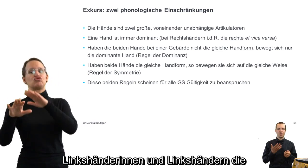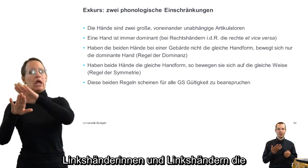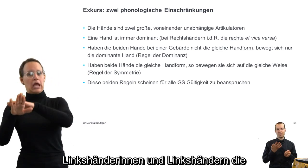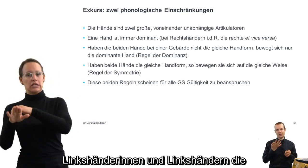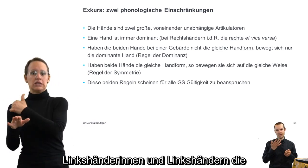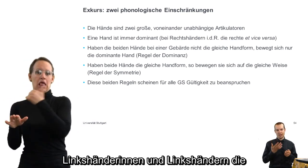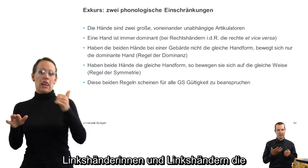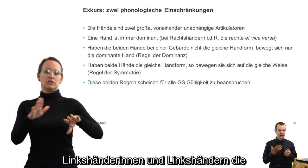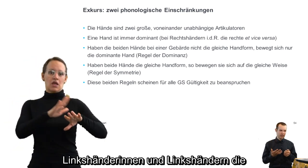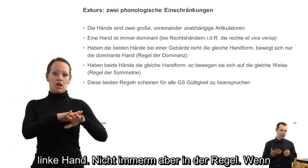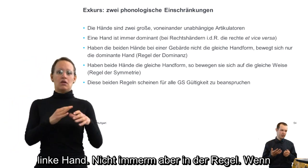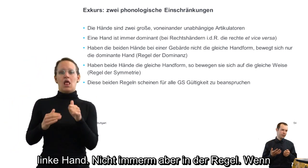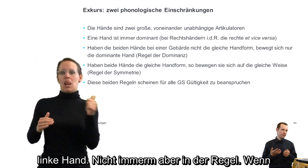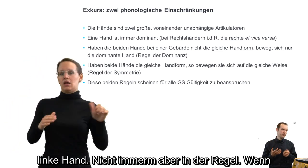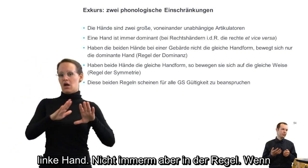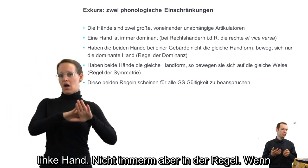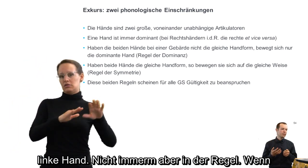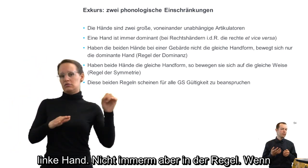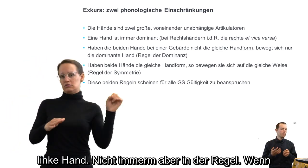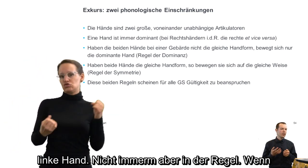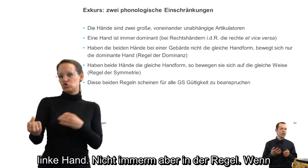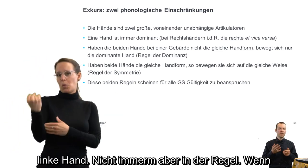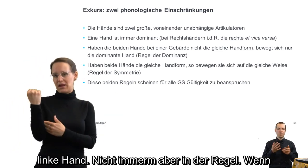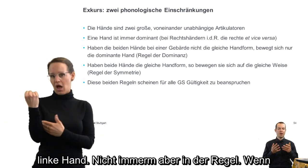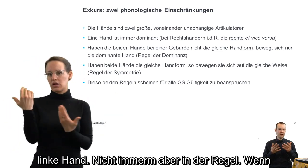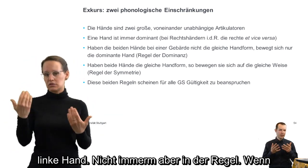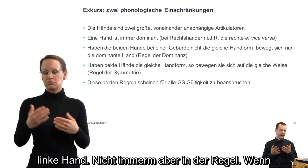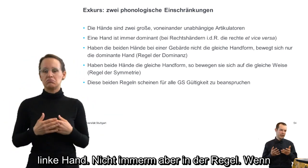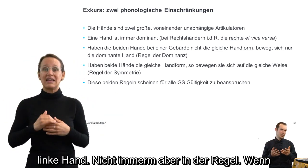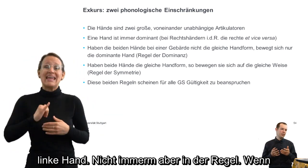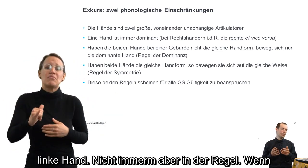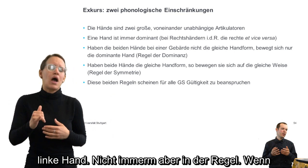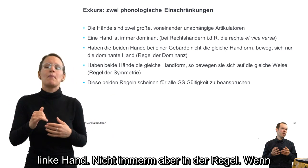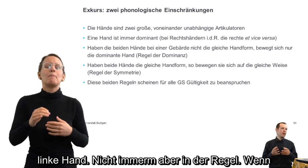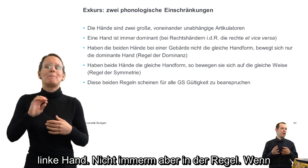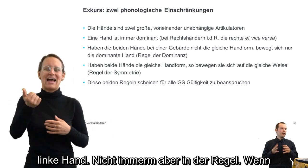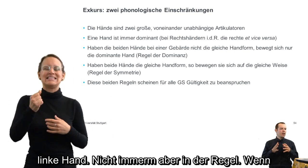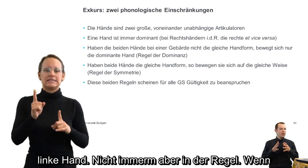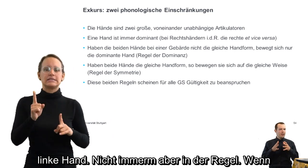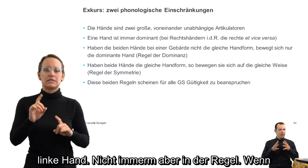Hand, bei Linkshänderin und Linkshänderin die linke Hand. Nicht immer aber in der Regel.